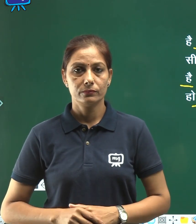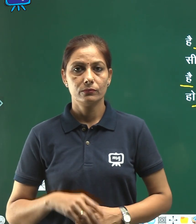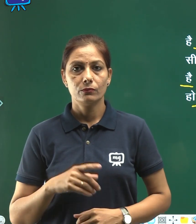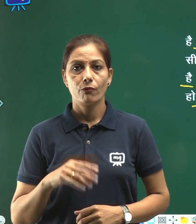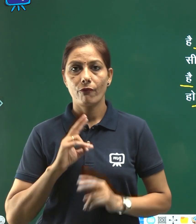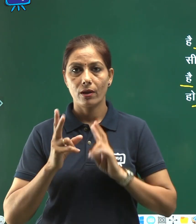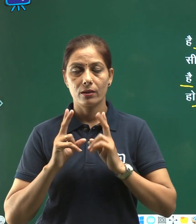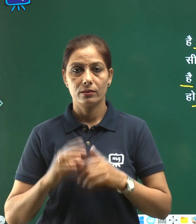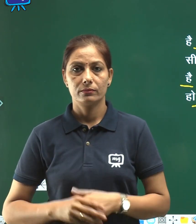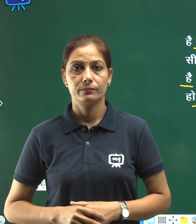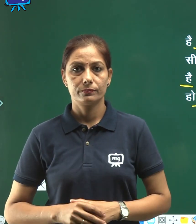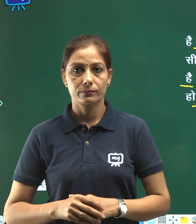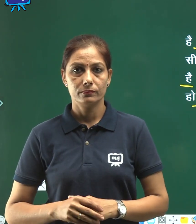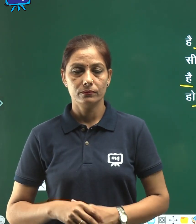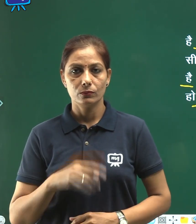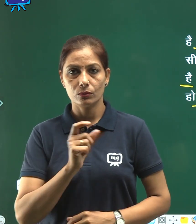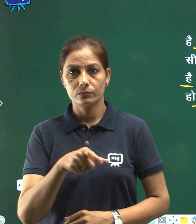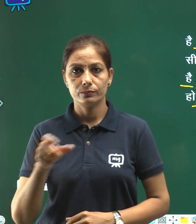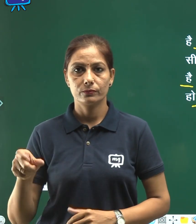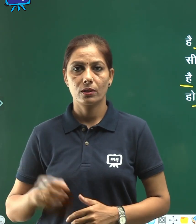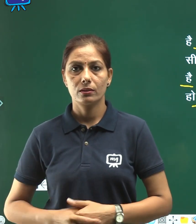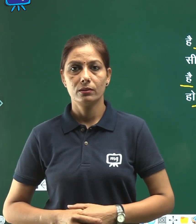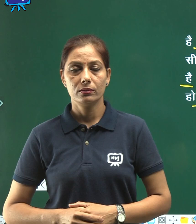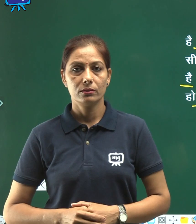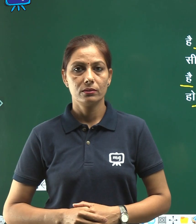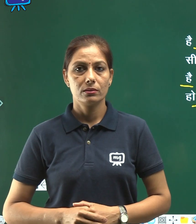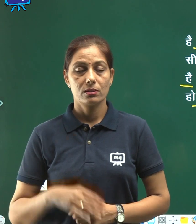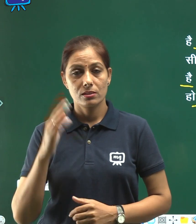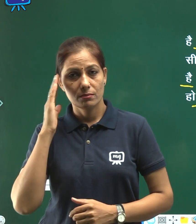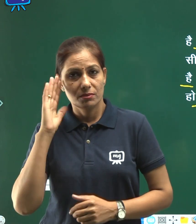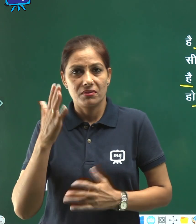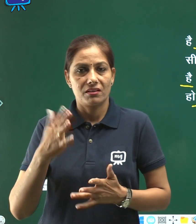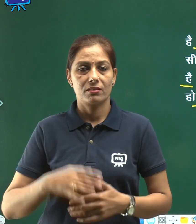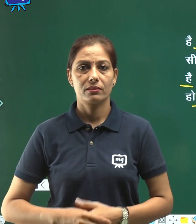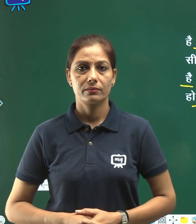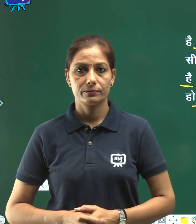वह लोगों के समझ में नहीं आती।